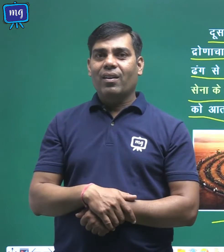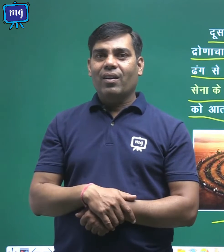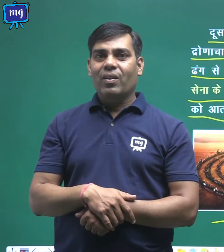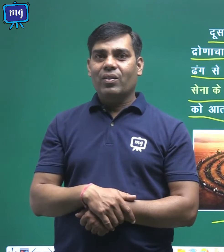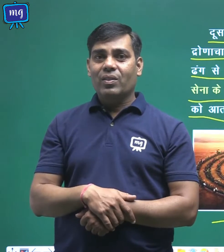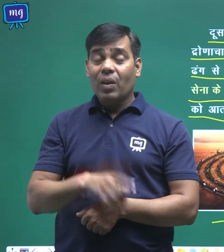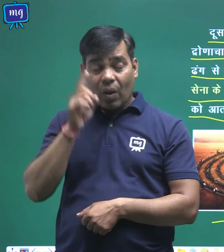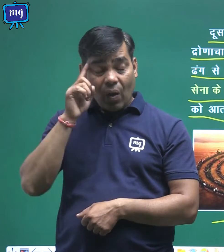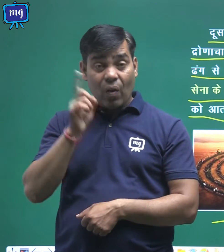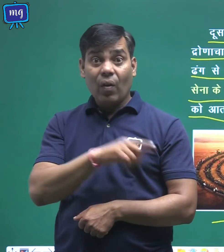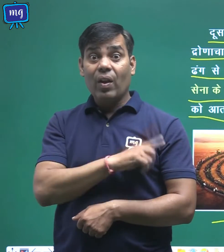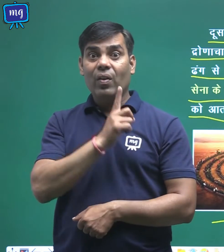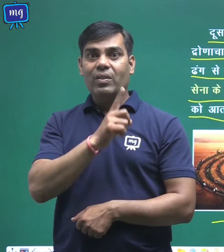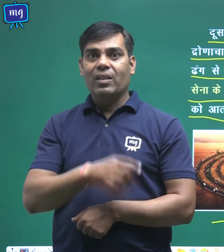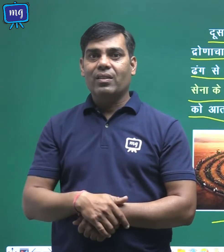हुनर